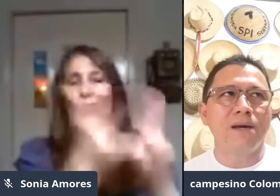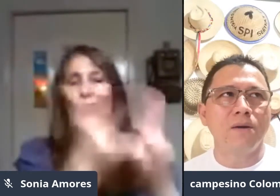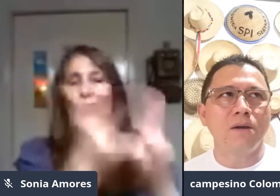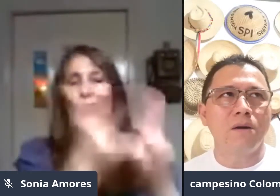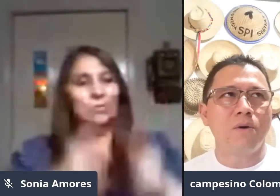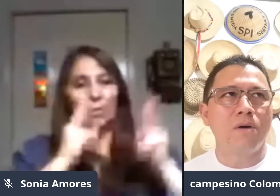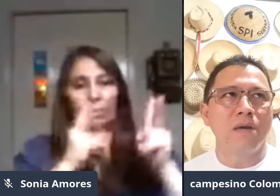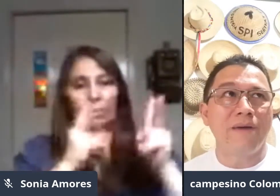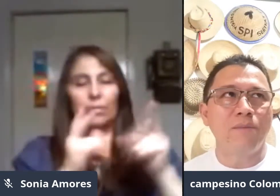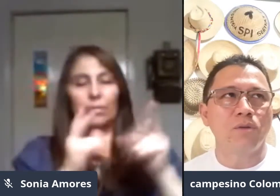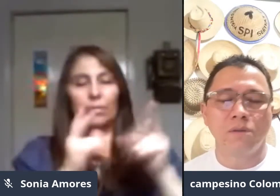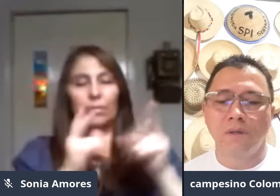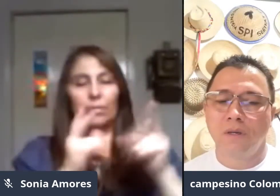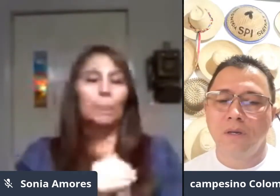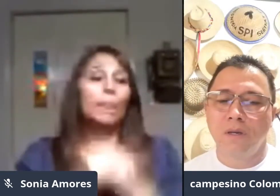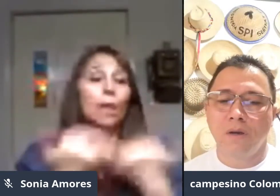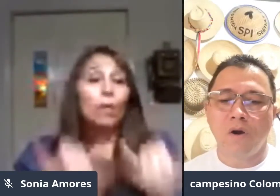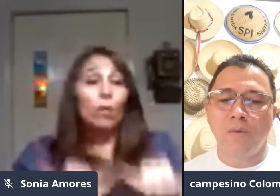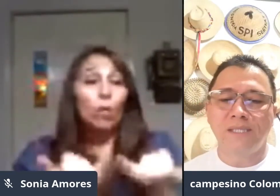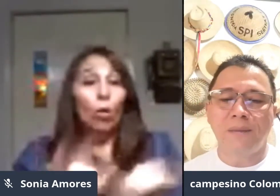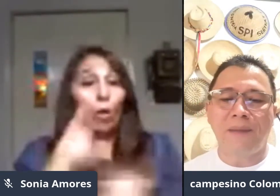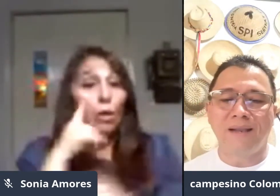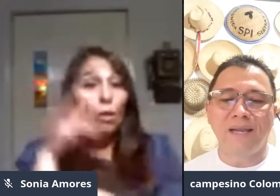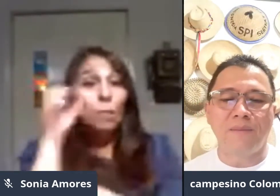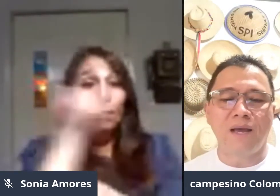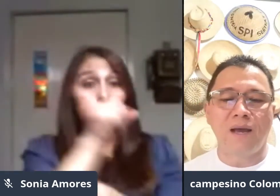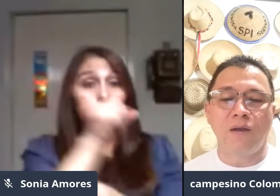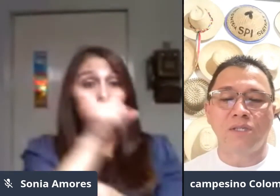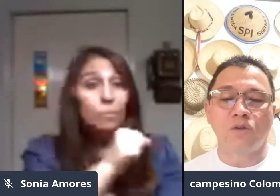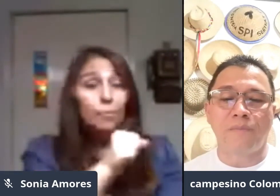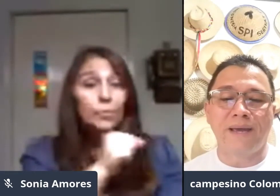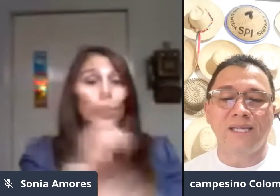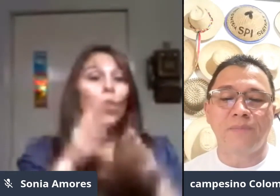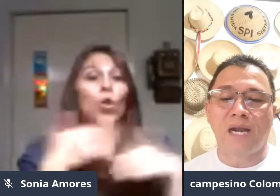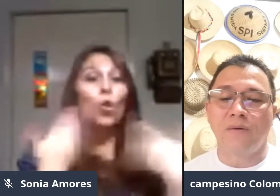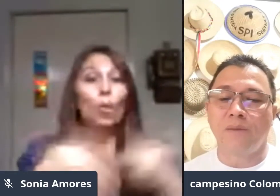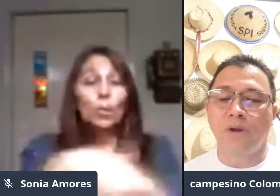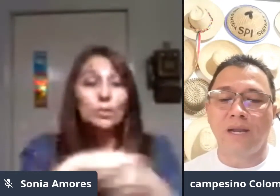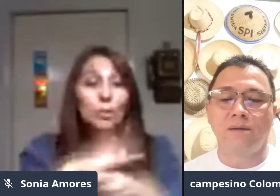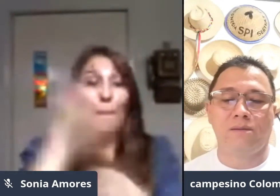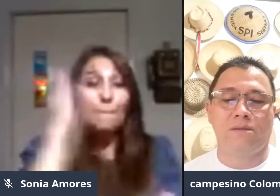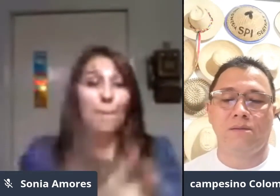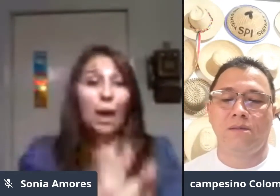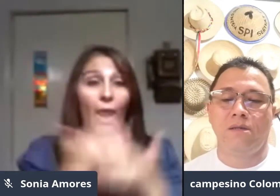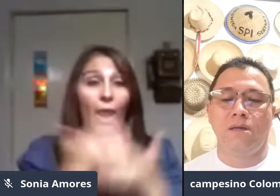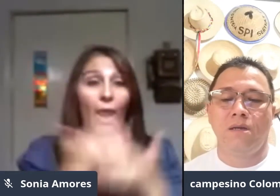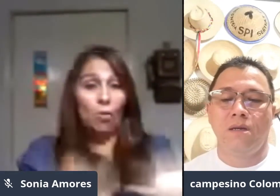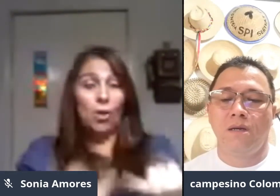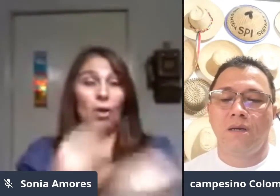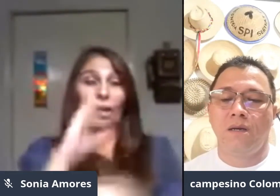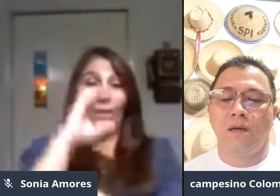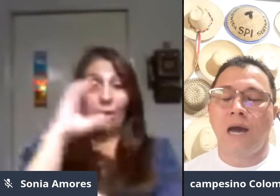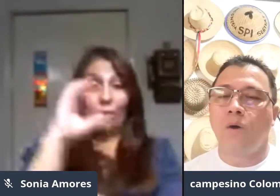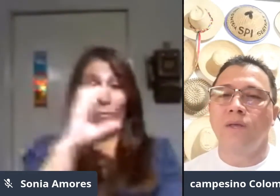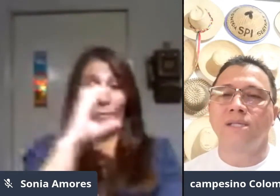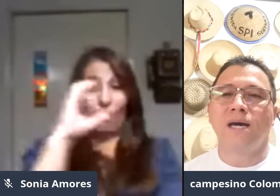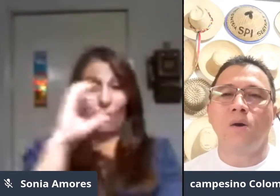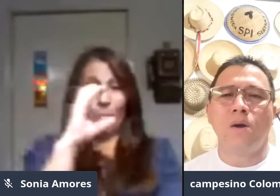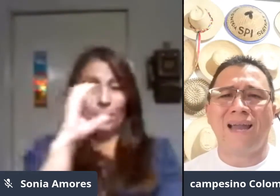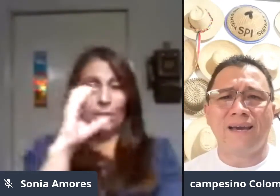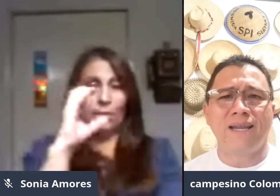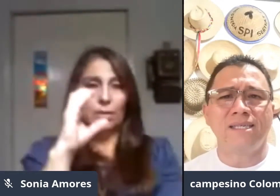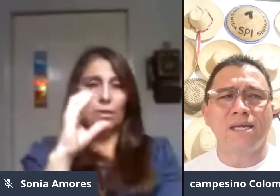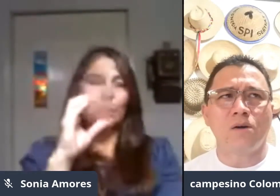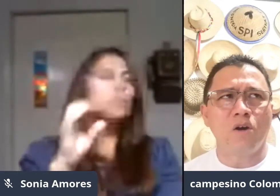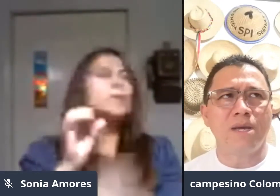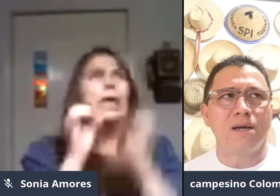Podríamos hablar hoy cómo, y vemos, cómo esta pandemia en nuestro país, para no ir muy lejos, ha agudizado